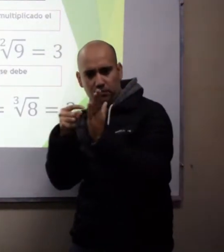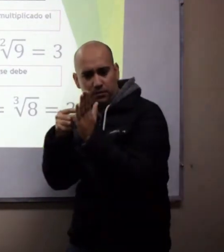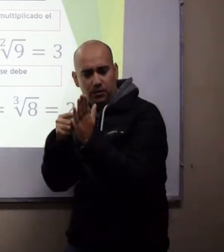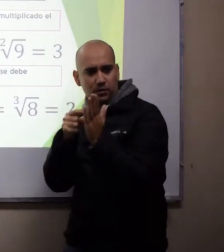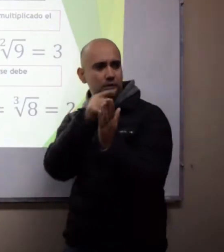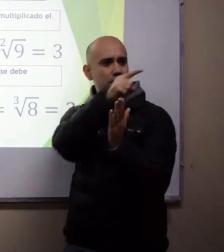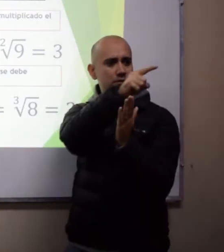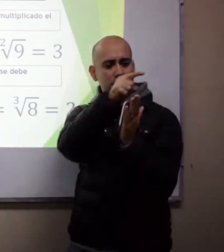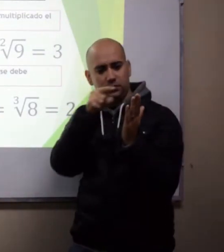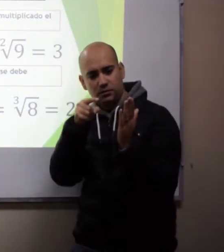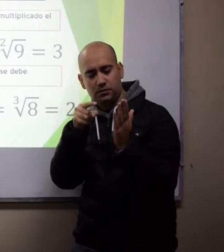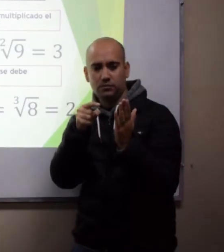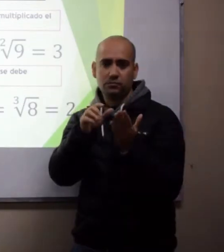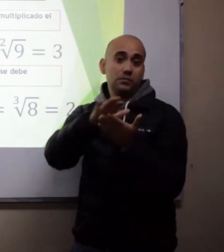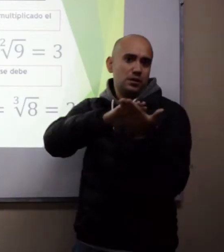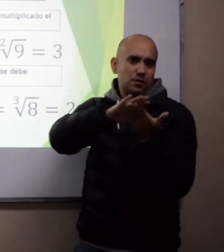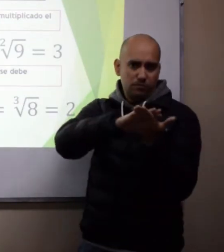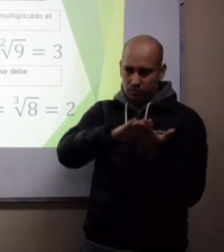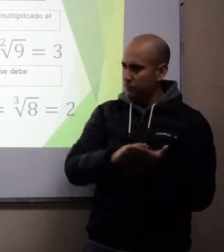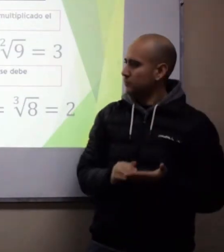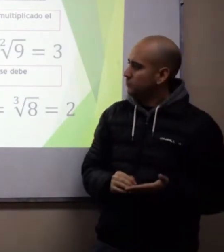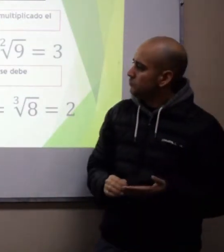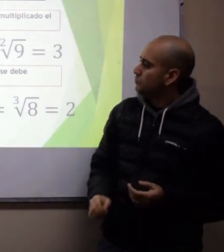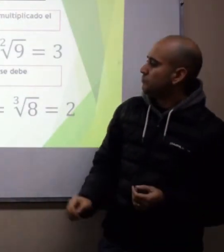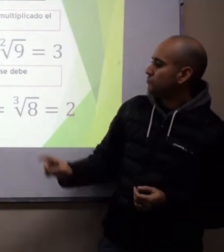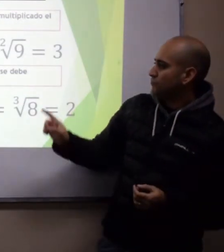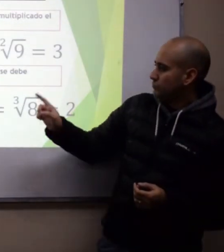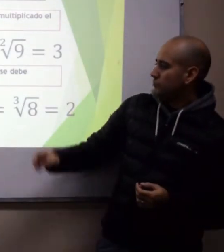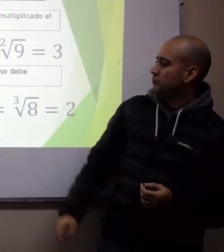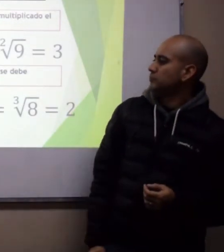Aquí tenemos dos ejemplos.